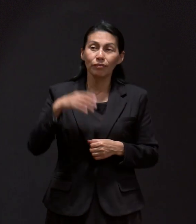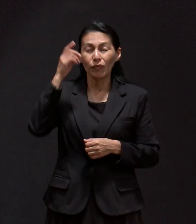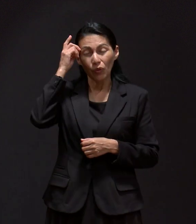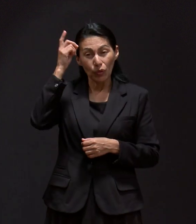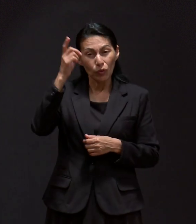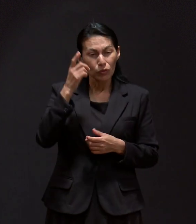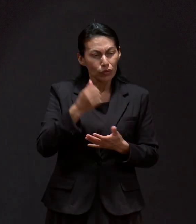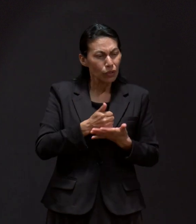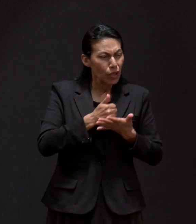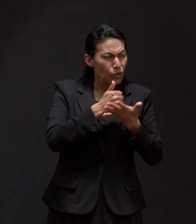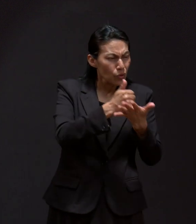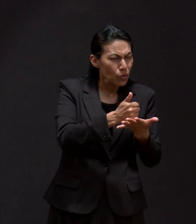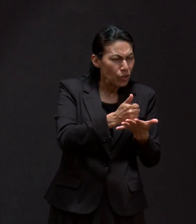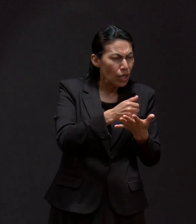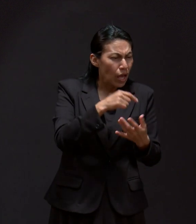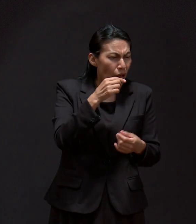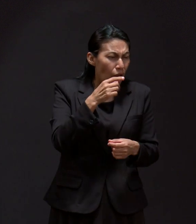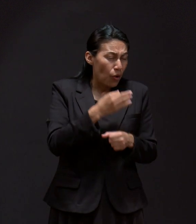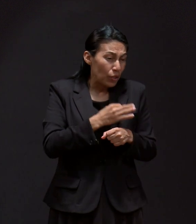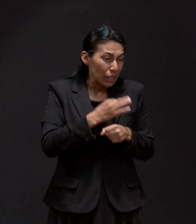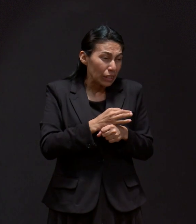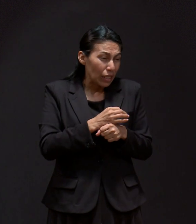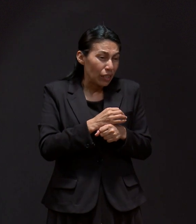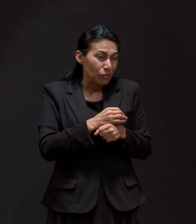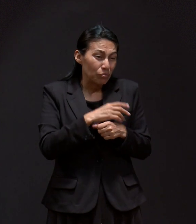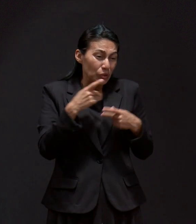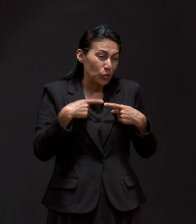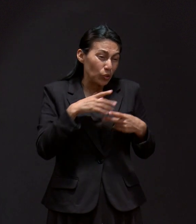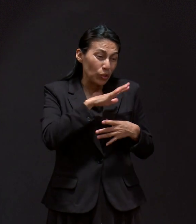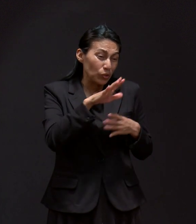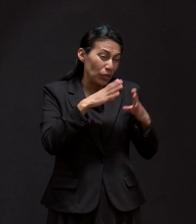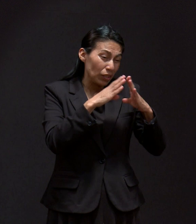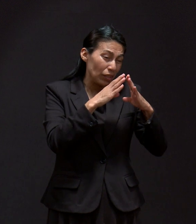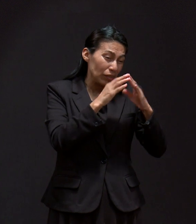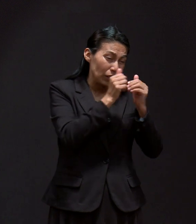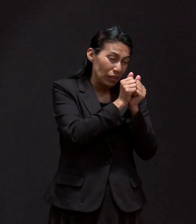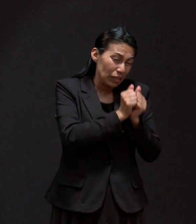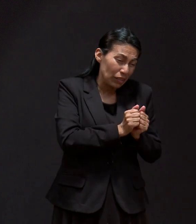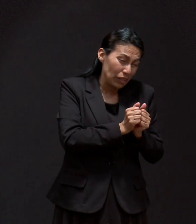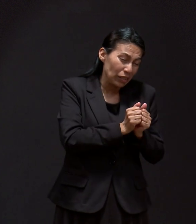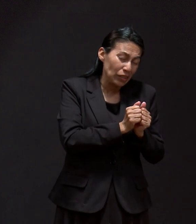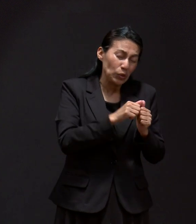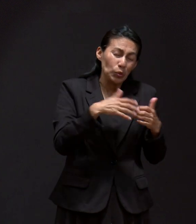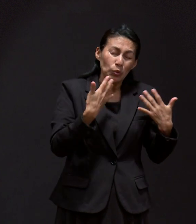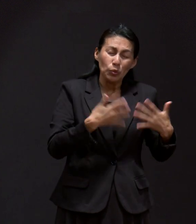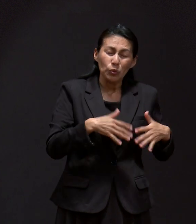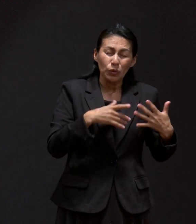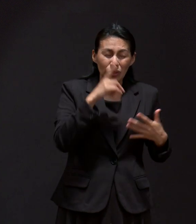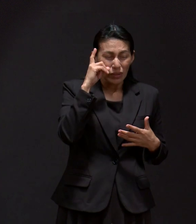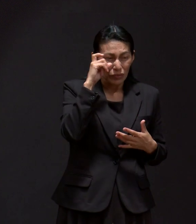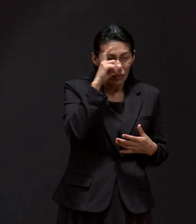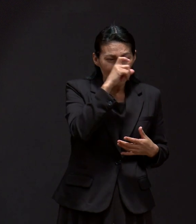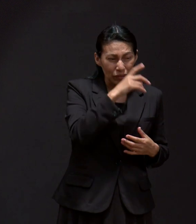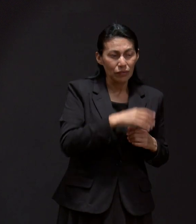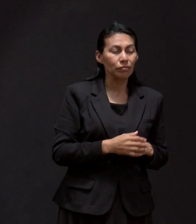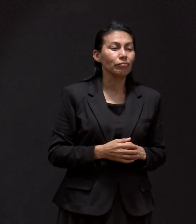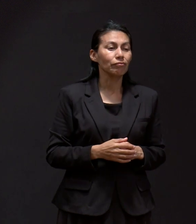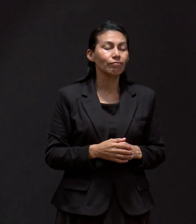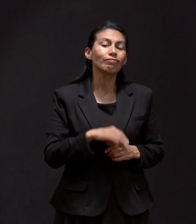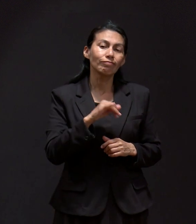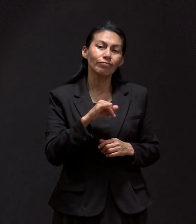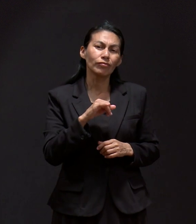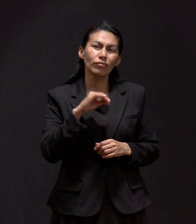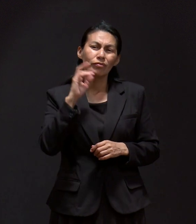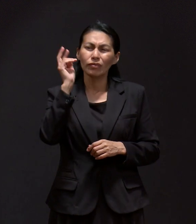que dios para sostenerte en medio de estos pues de encerramiento que tuvimos verdad así es de esta crisis es fuerte